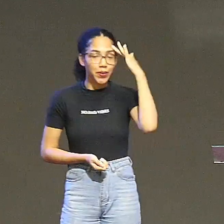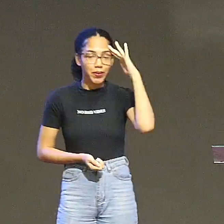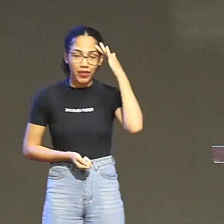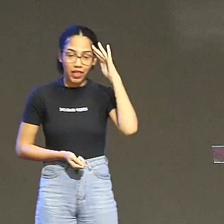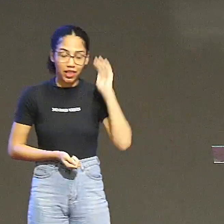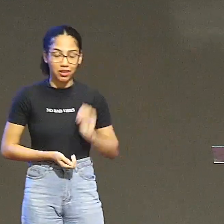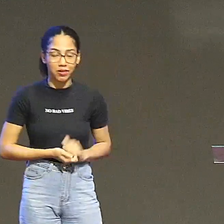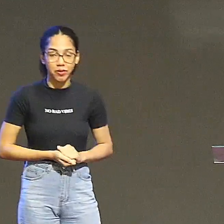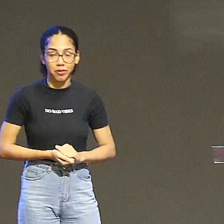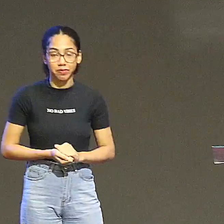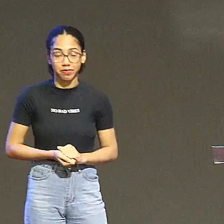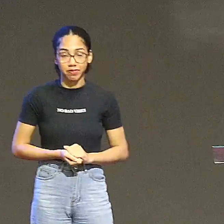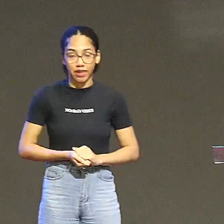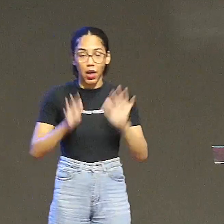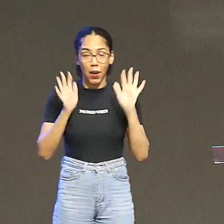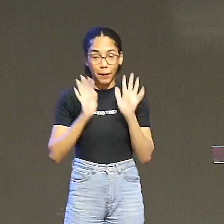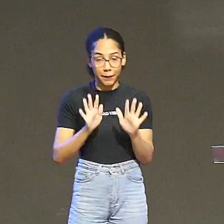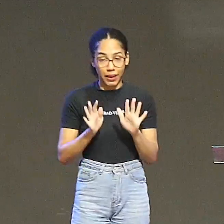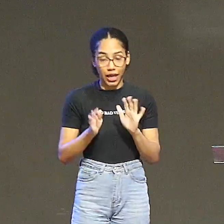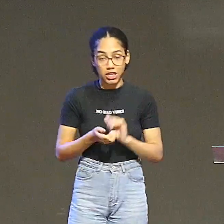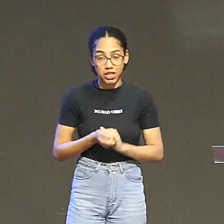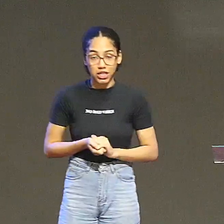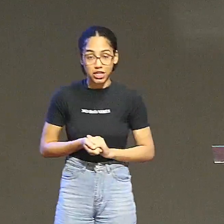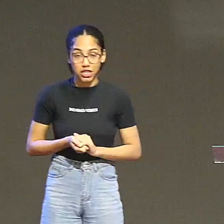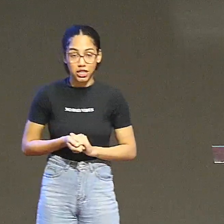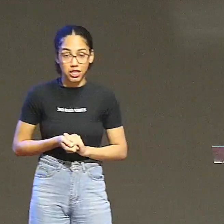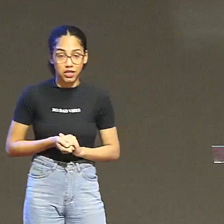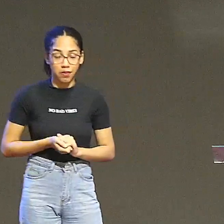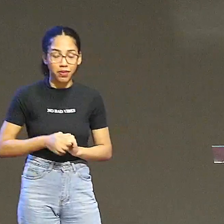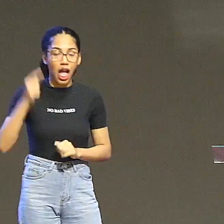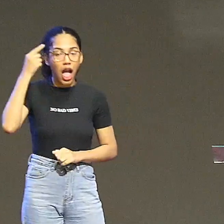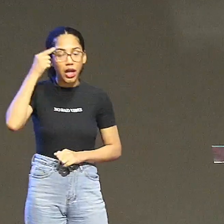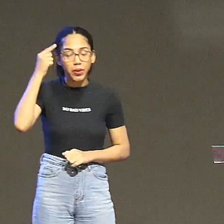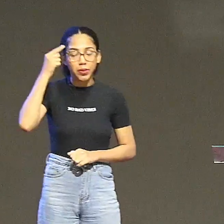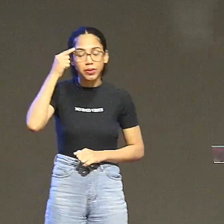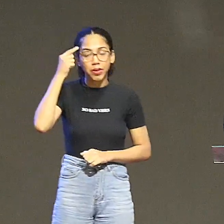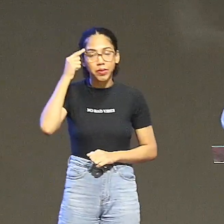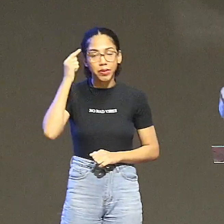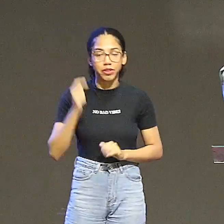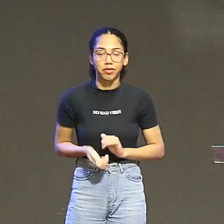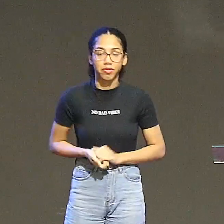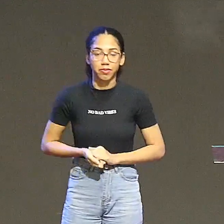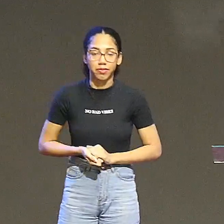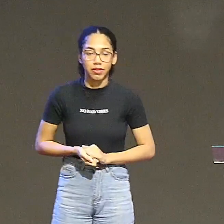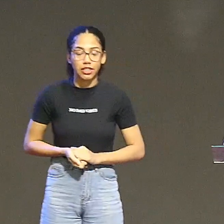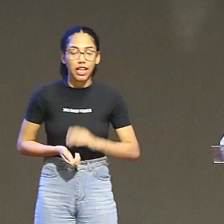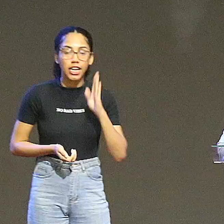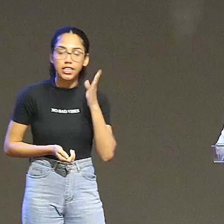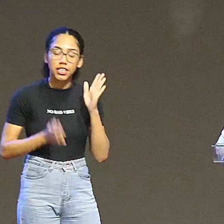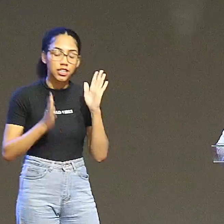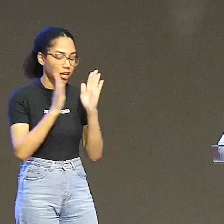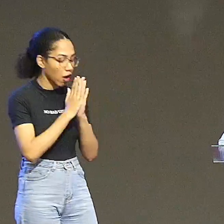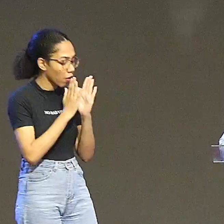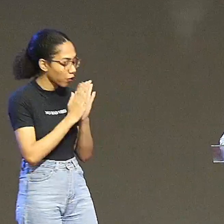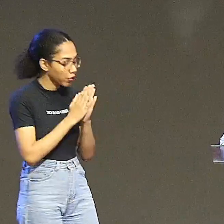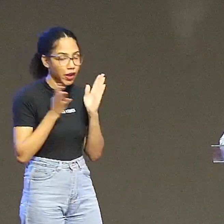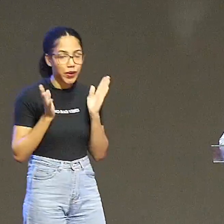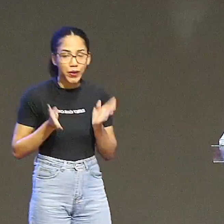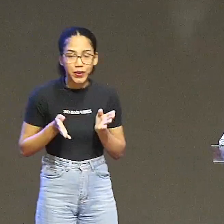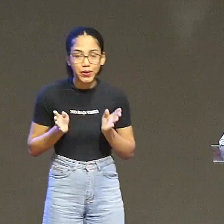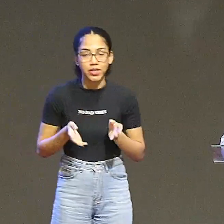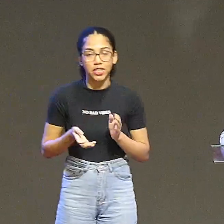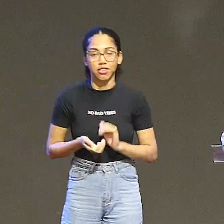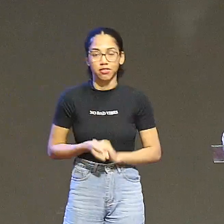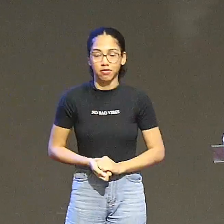entendo mas é aquela mentalidade que muitas vezes gente carrega do Já paguei o meu de hoje sabe